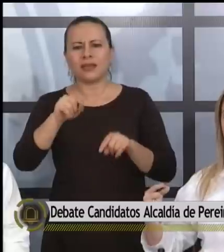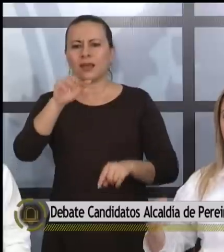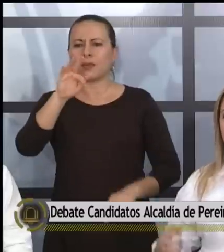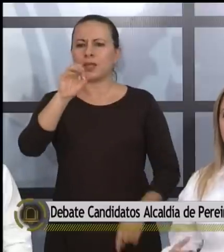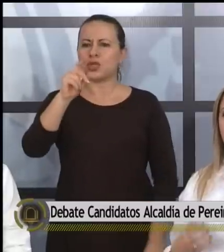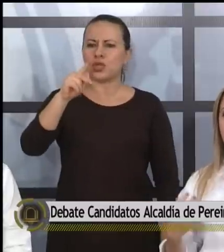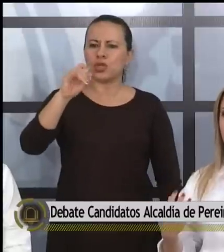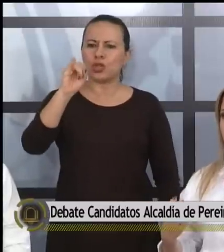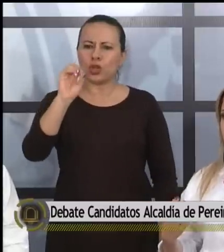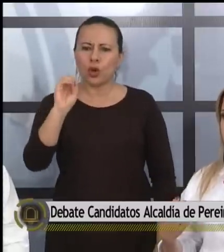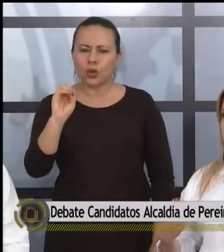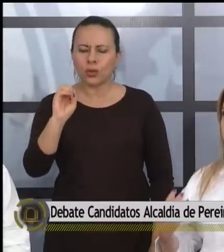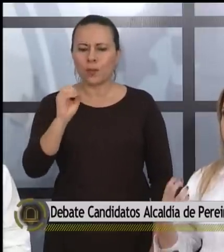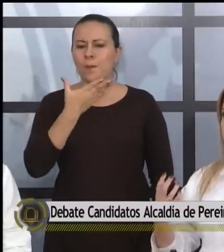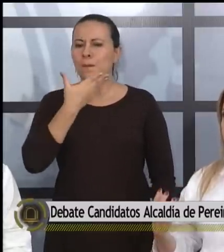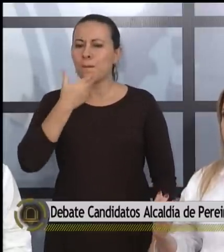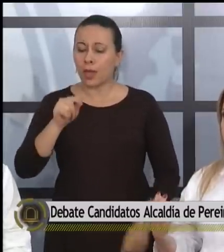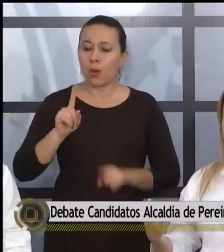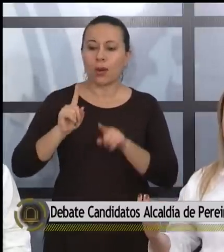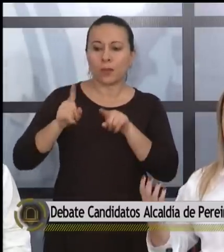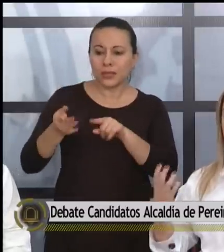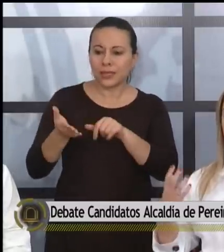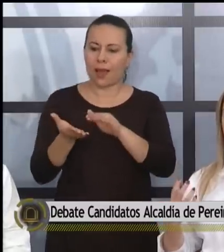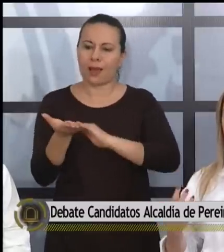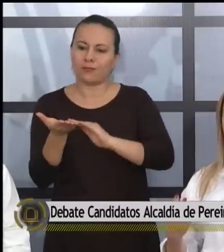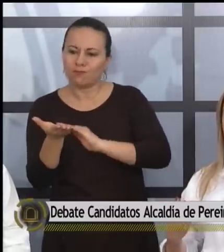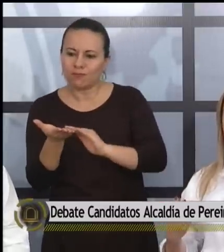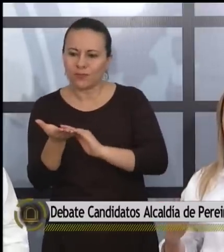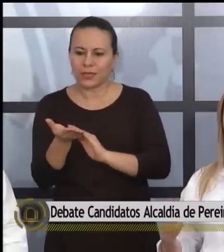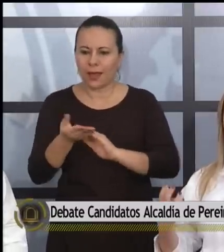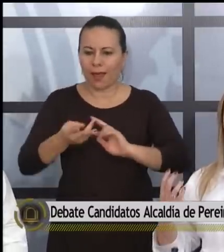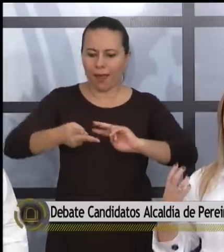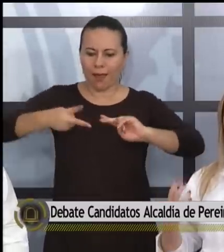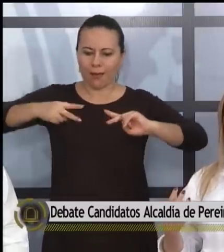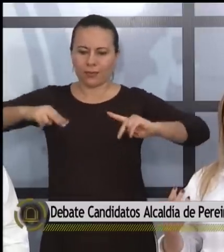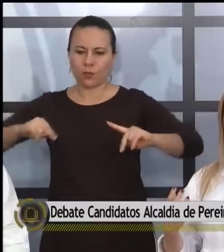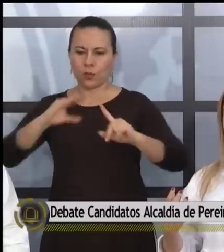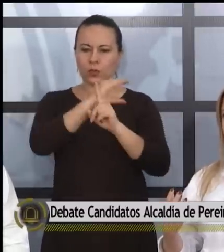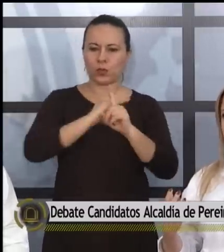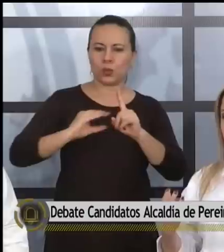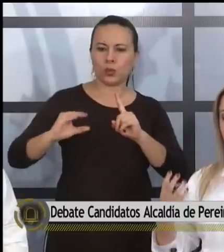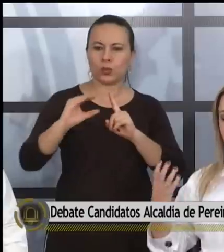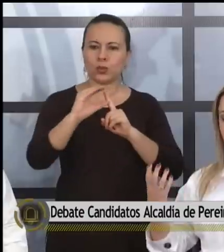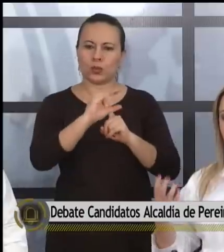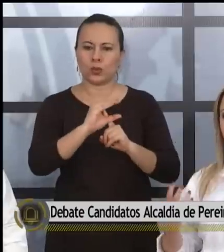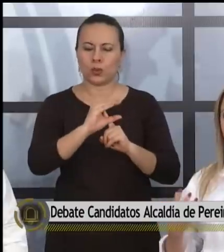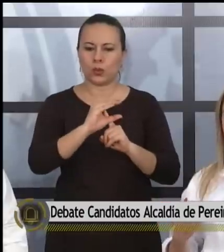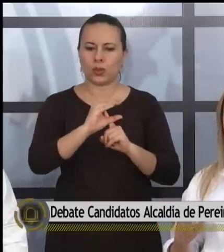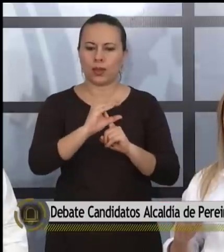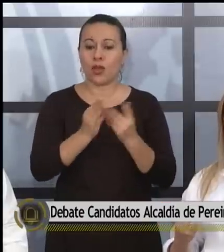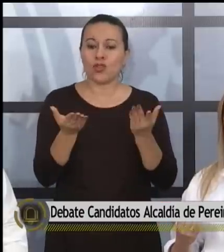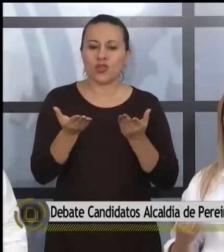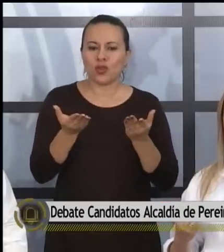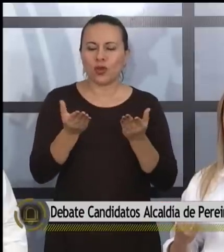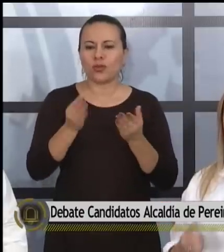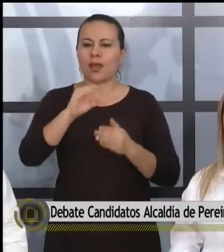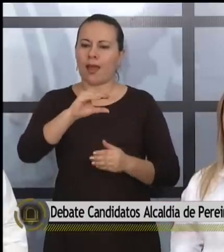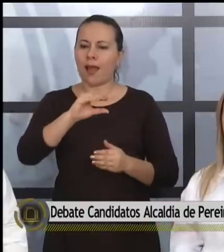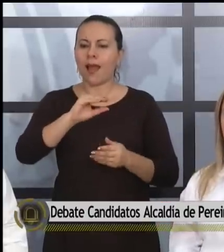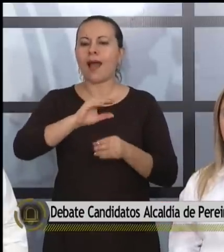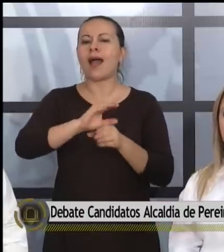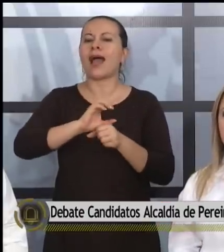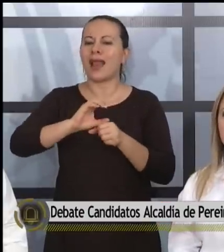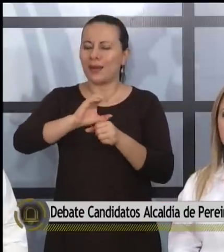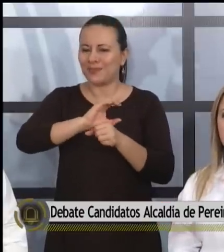Nuevo. Era mejor invertir y así transformar más culturalmente la comuna Villa Santana.